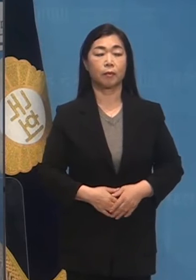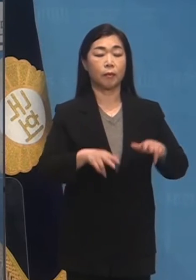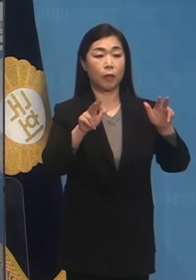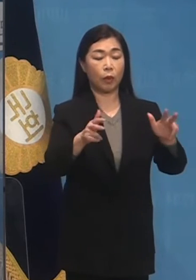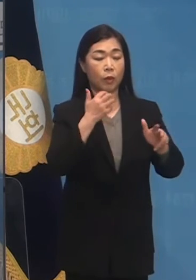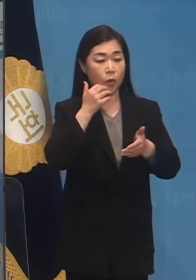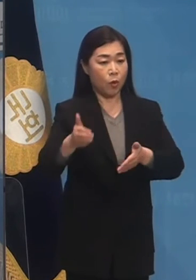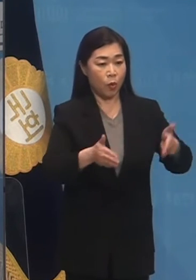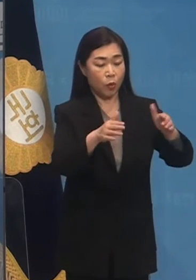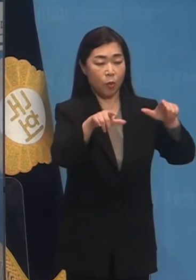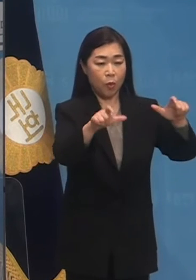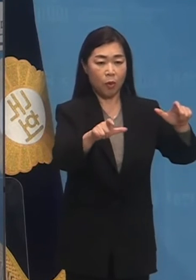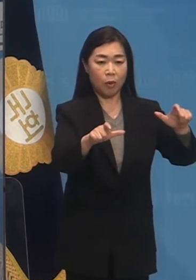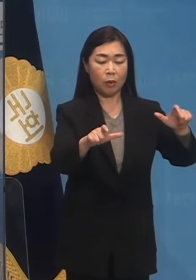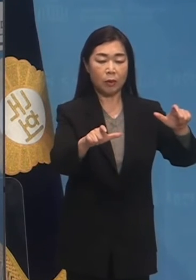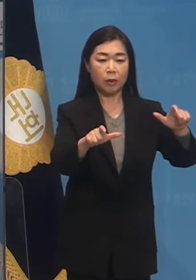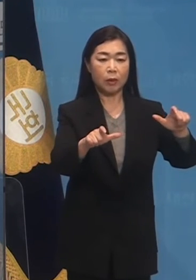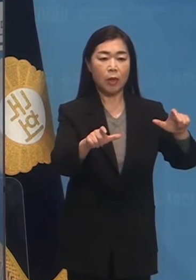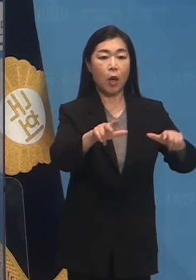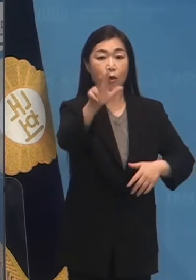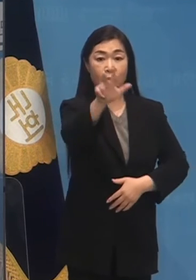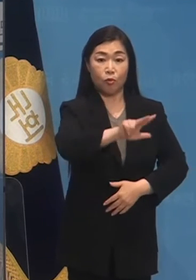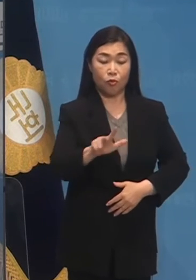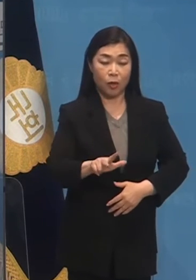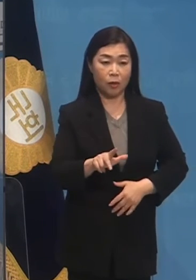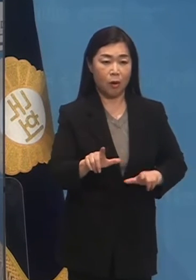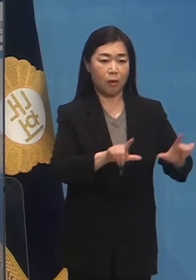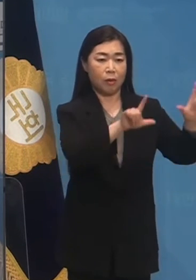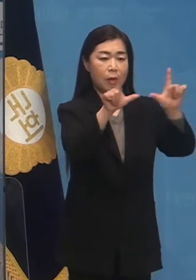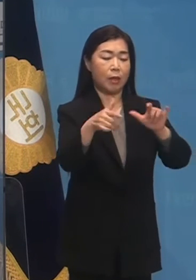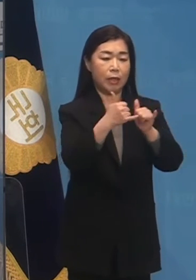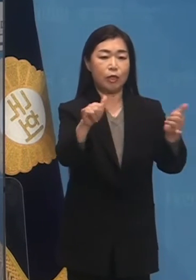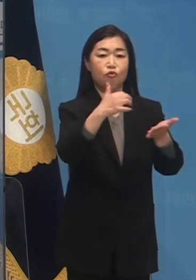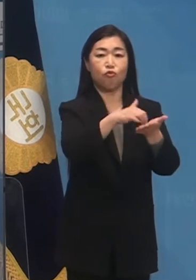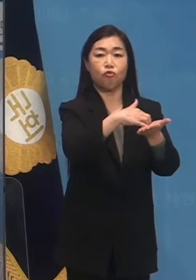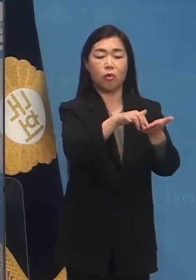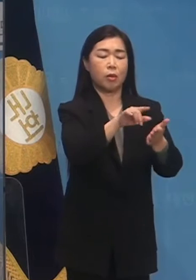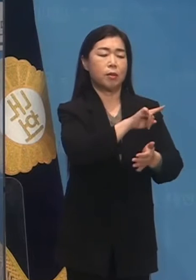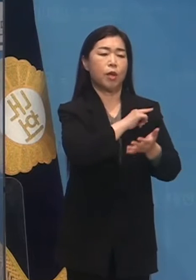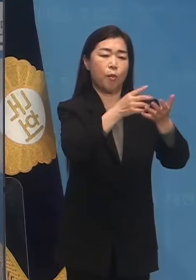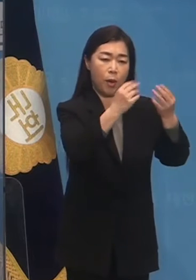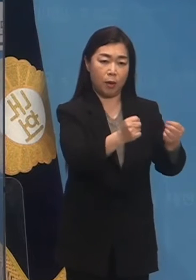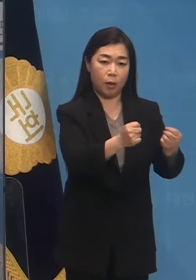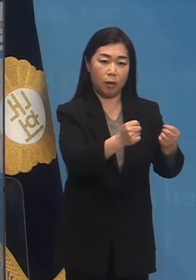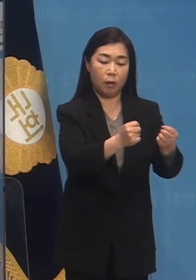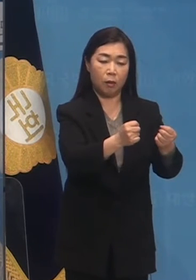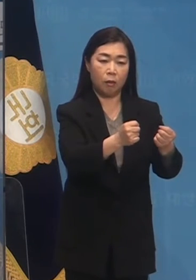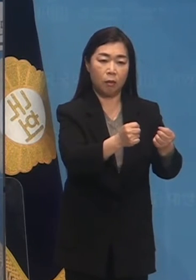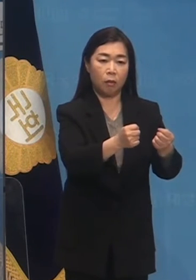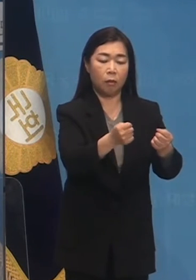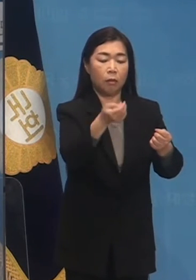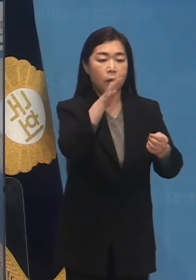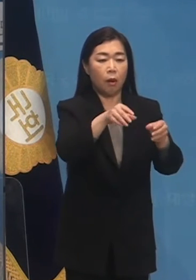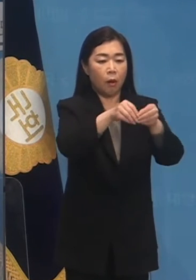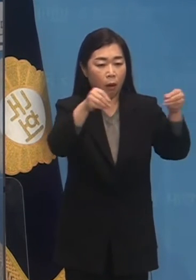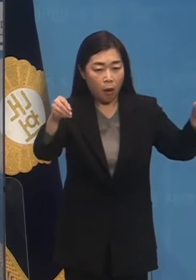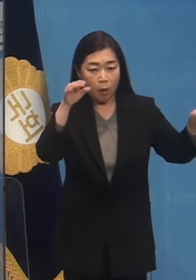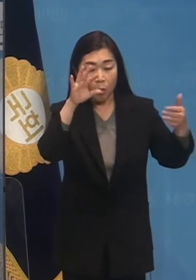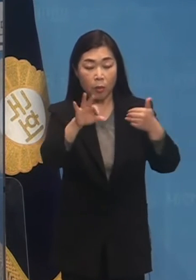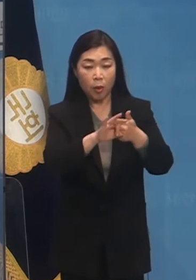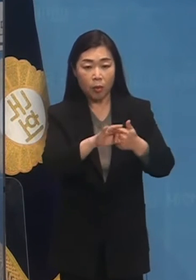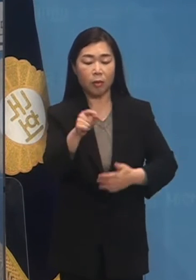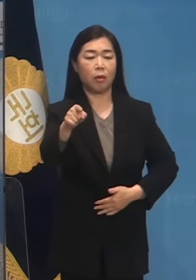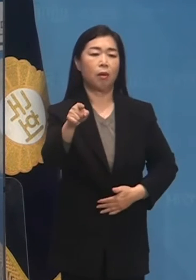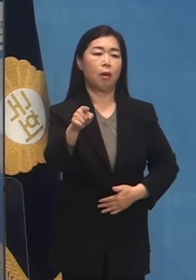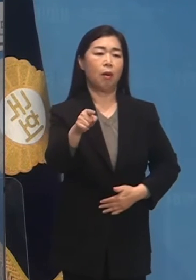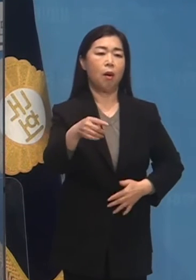망가뜨린 경기도청 각 부처의 법인카드로 미식을 즐기고 공무원을 산업인처럼